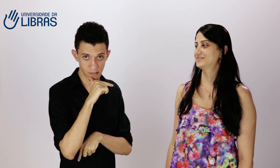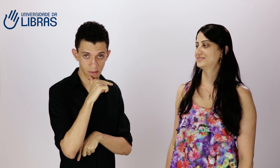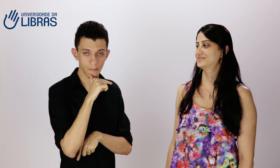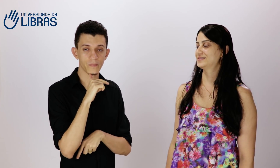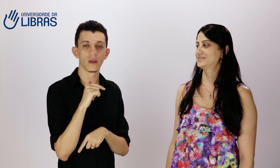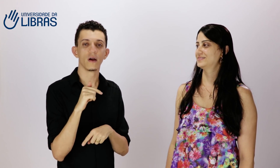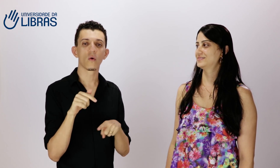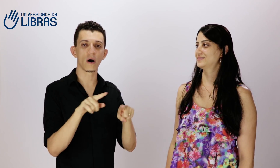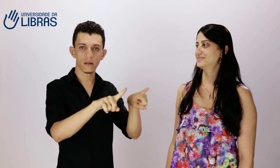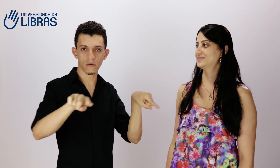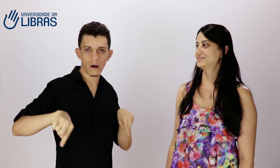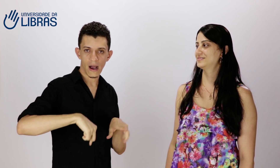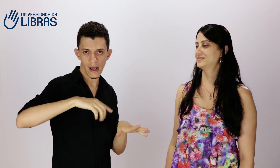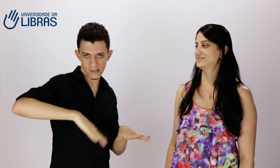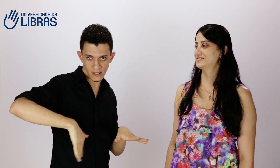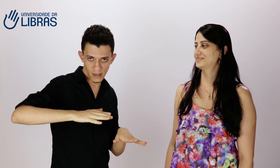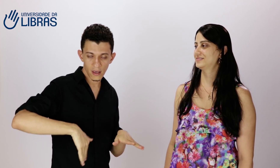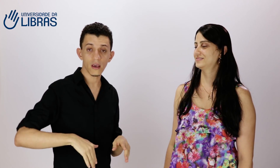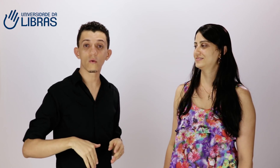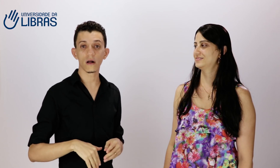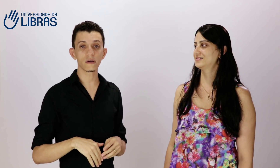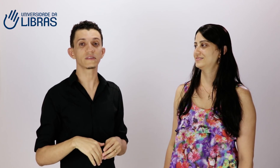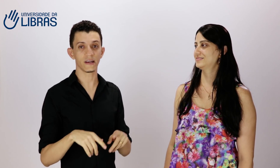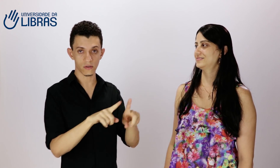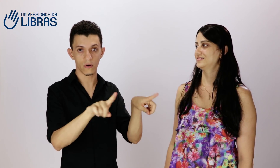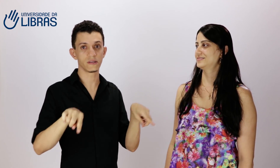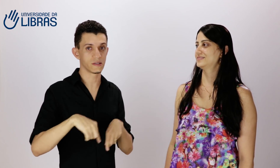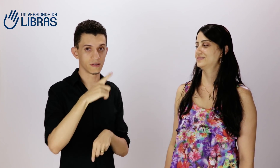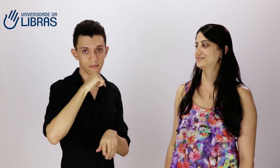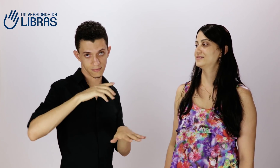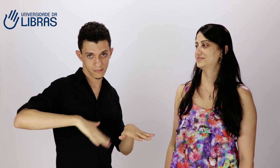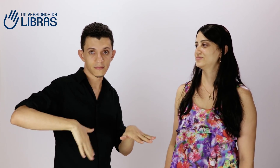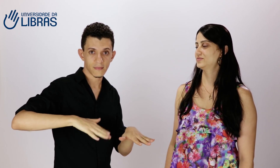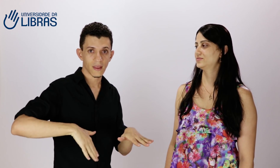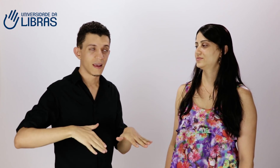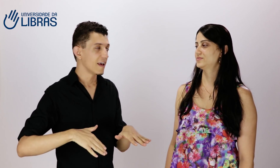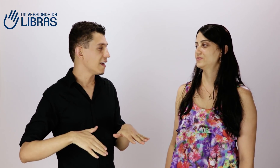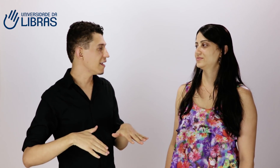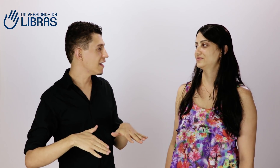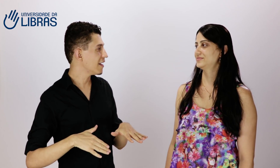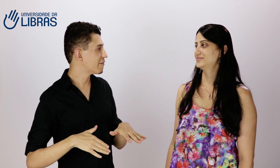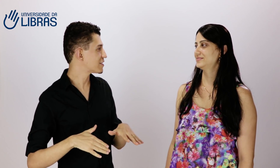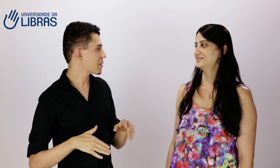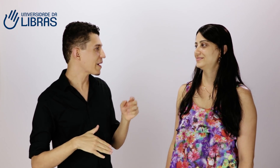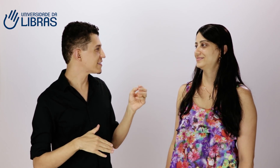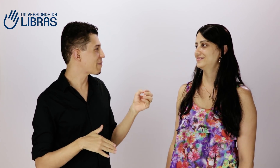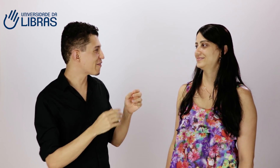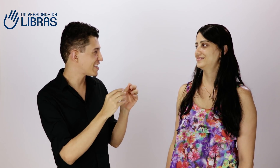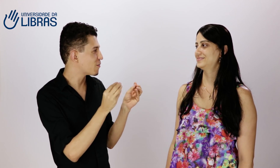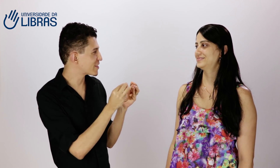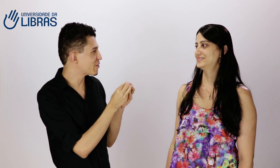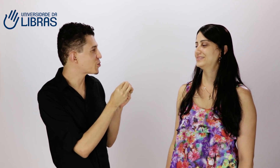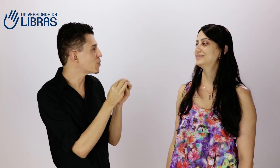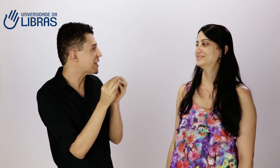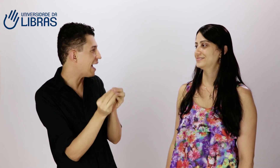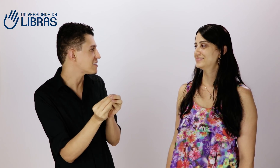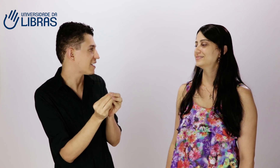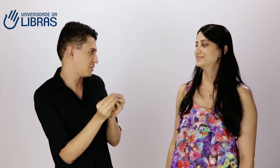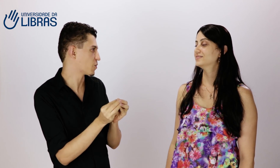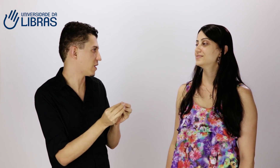assim, quanto assim e quanto as 3 coisas. E você percebeu, você conseguiu juntar as 3